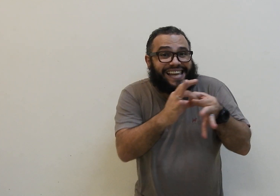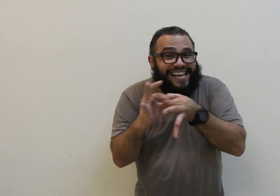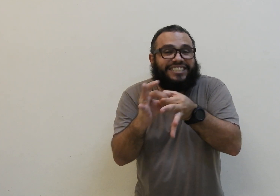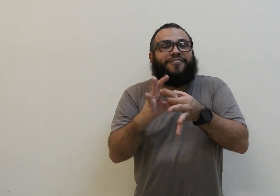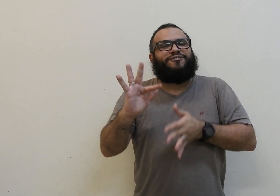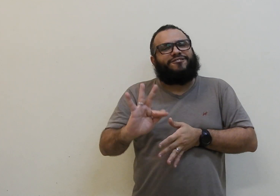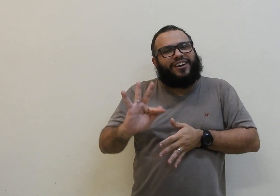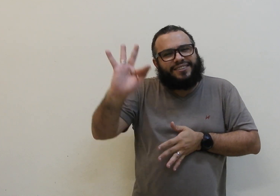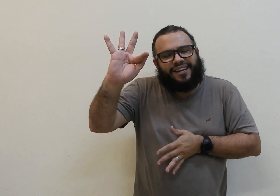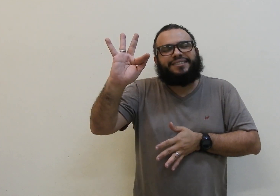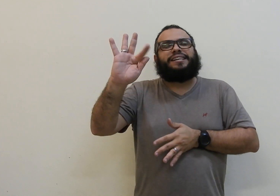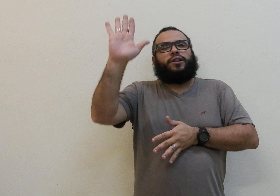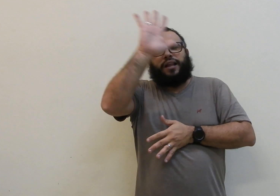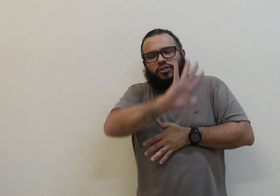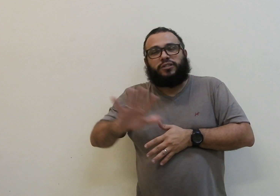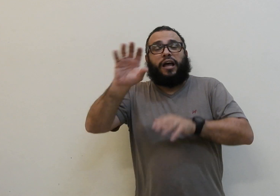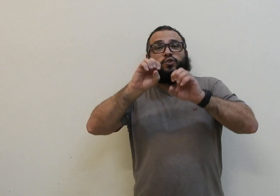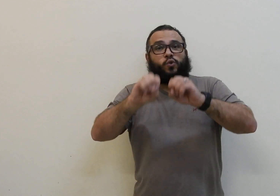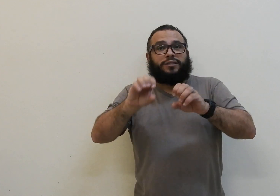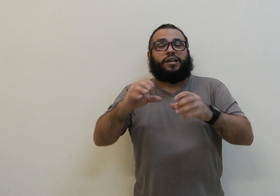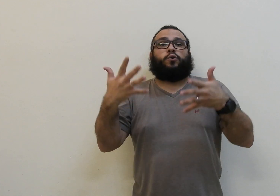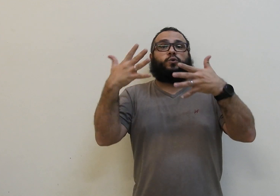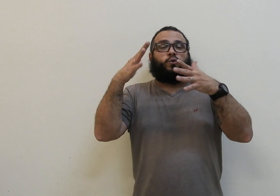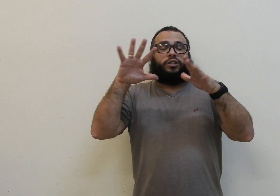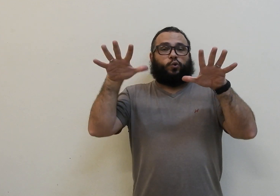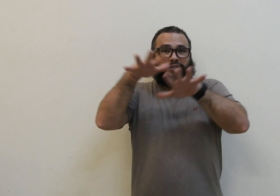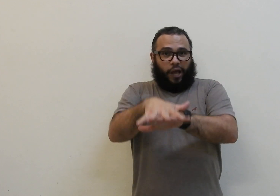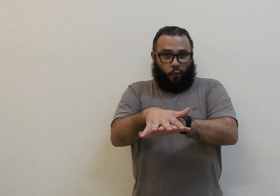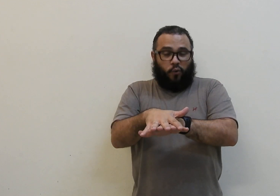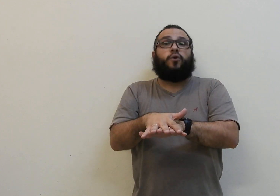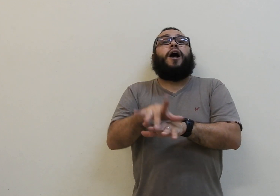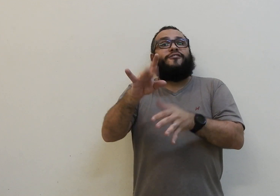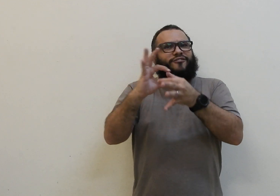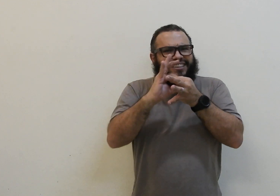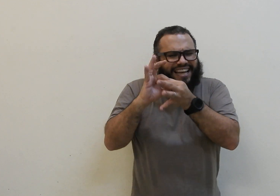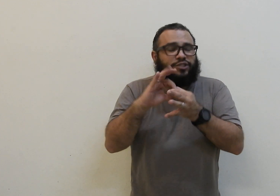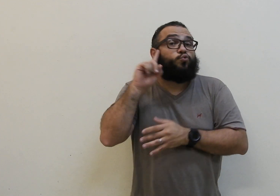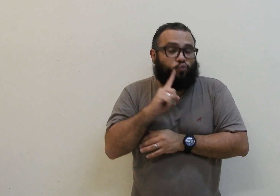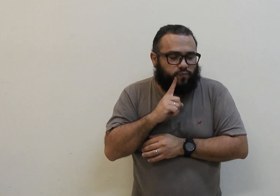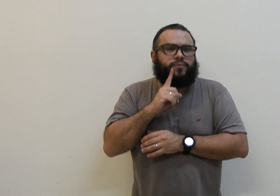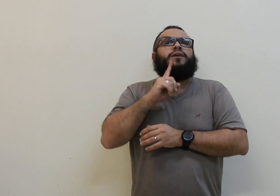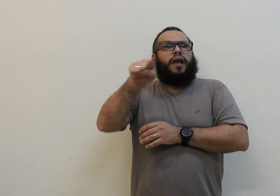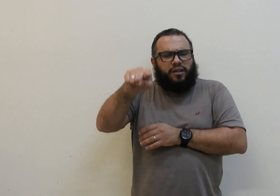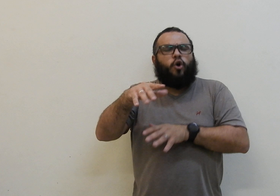a FENEIS, que é a Federação Nacional de Educação e Inclusão dos Estudos